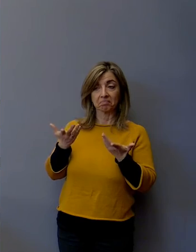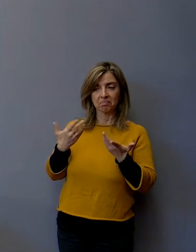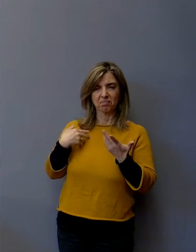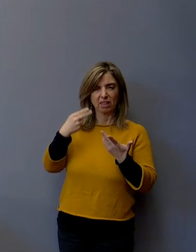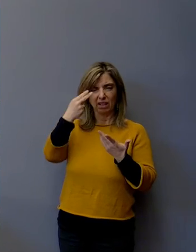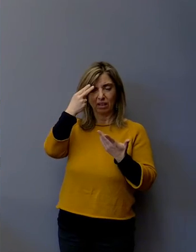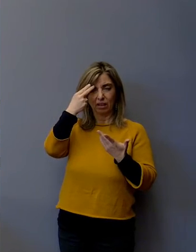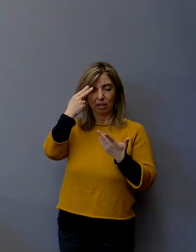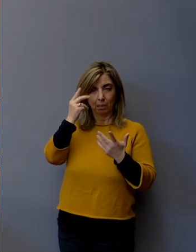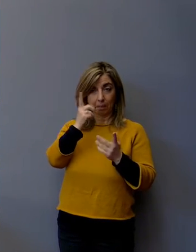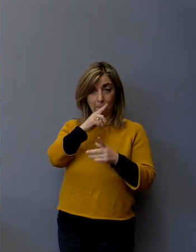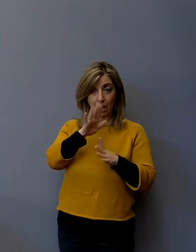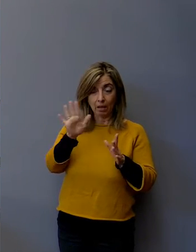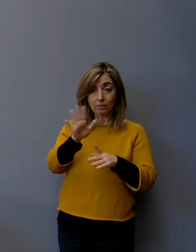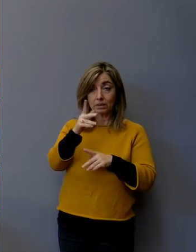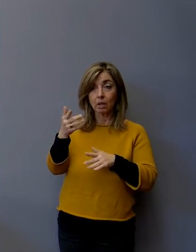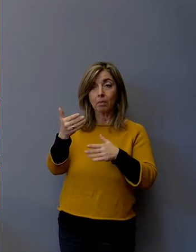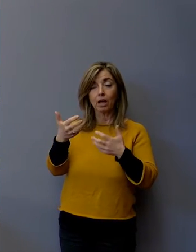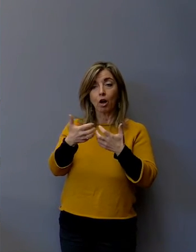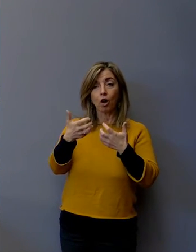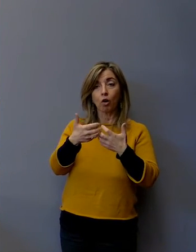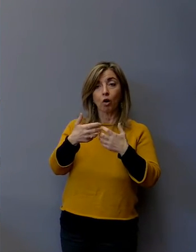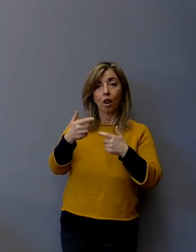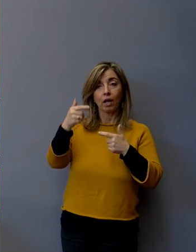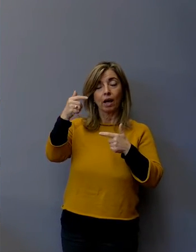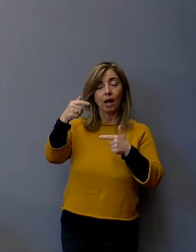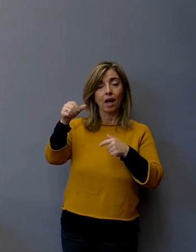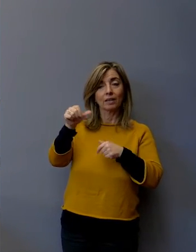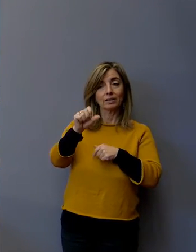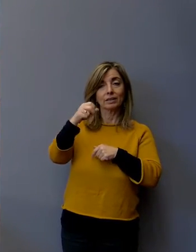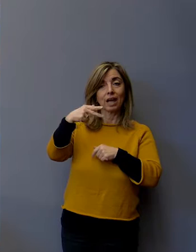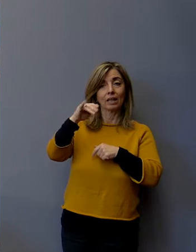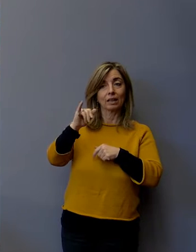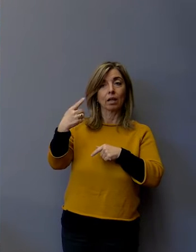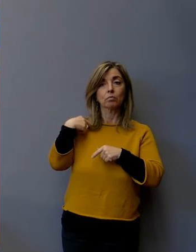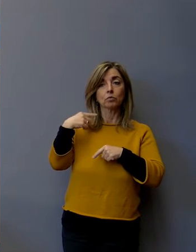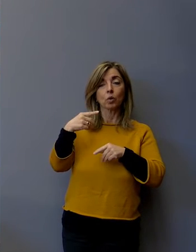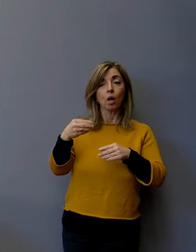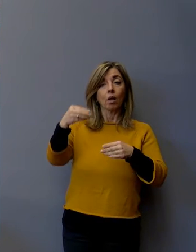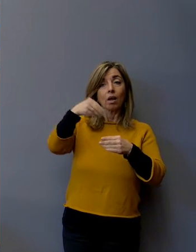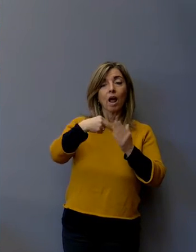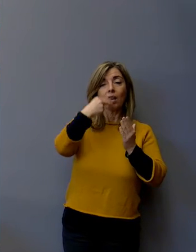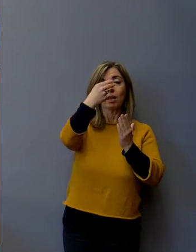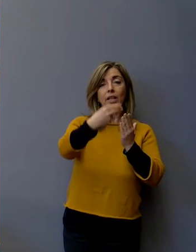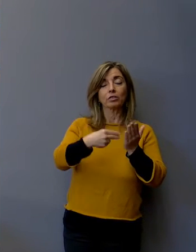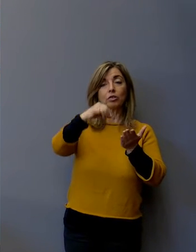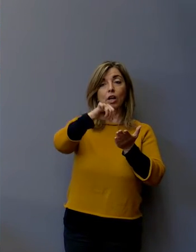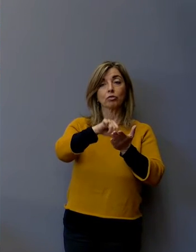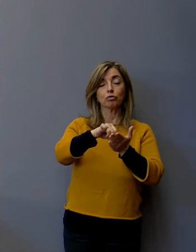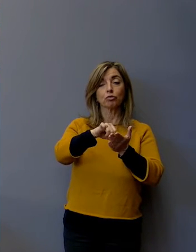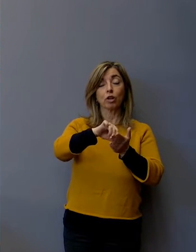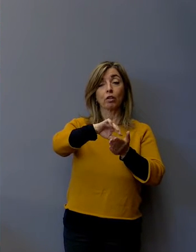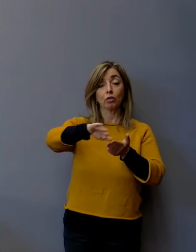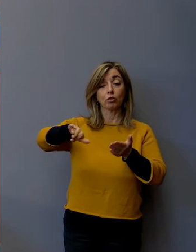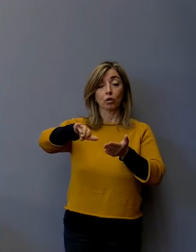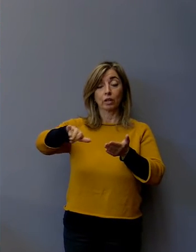quelle gassate e stato eletto nel centrodestra nella lista del sindaco vince genova non lista civica portando dei